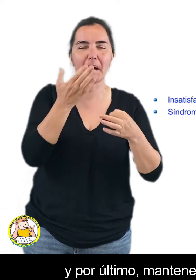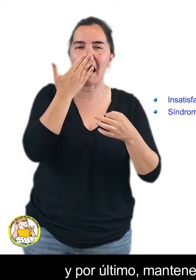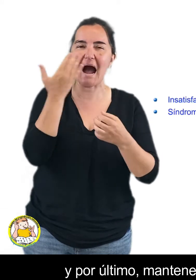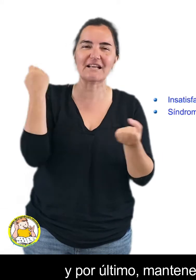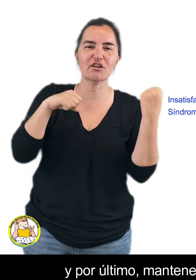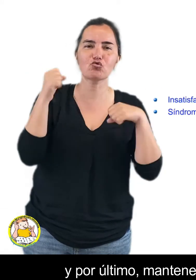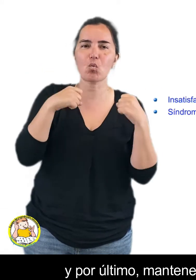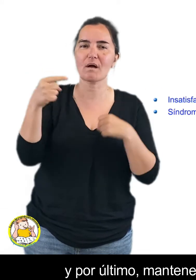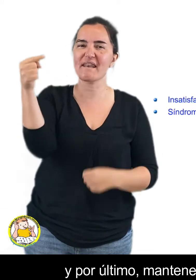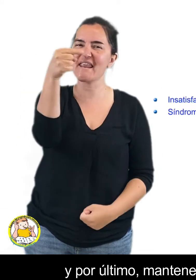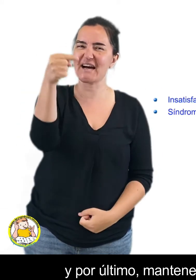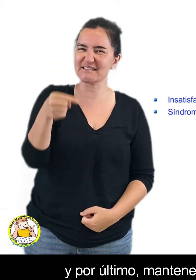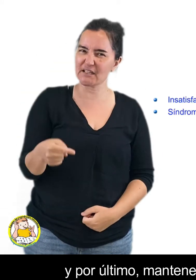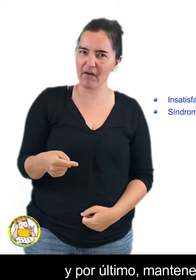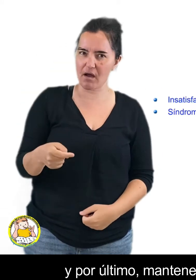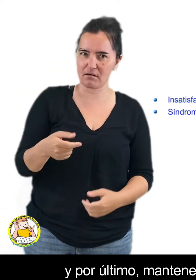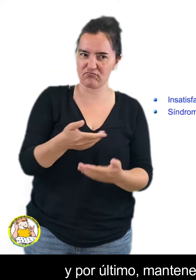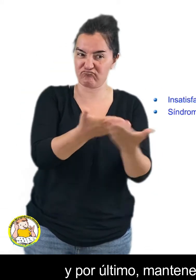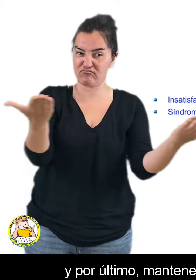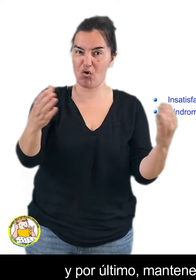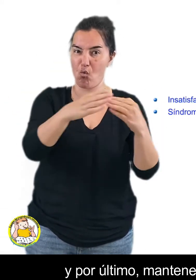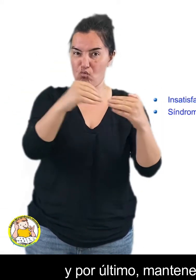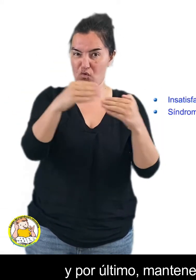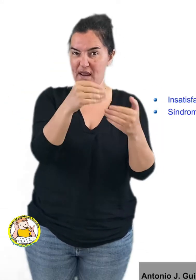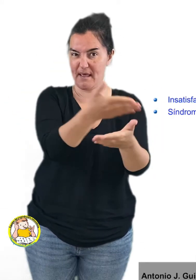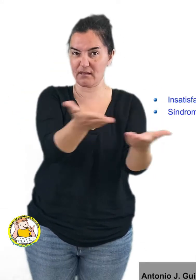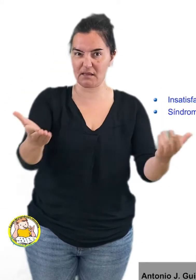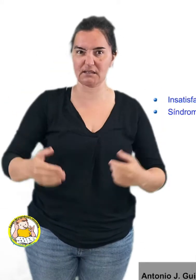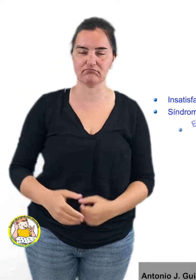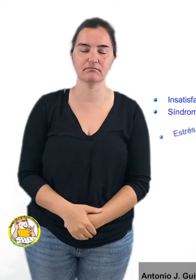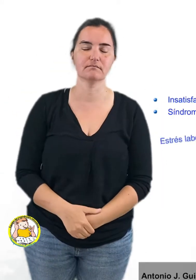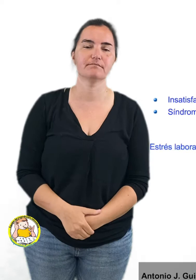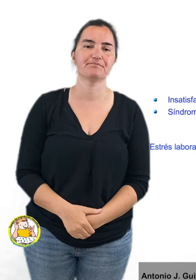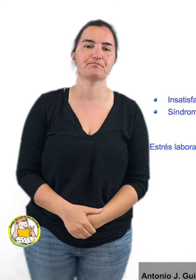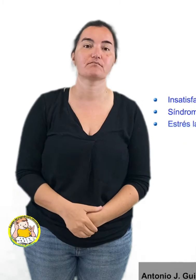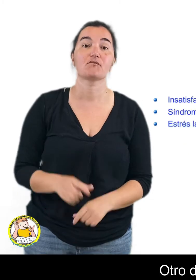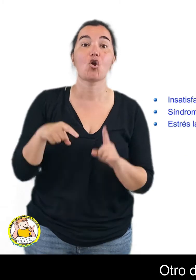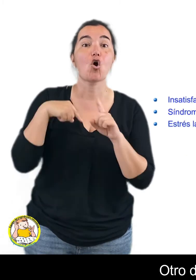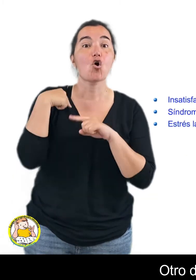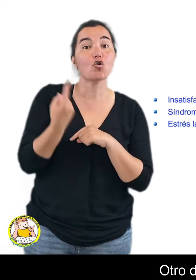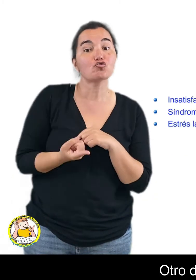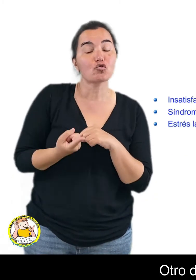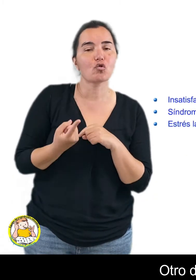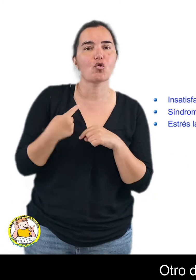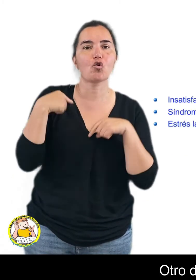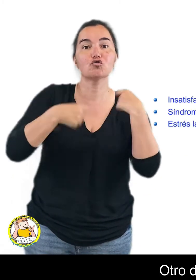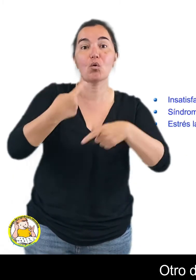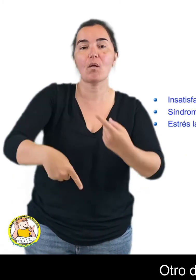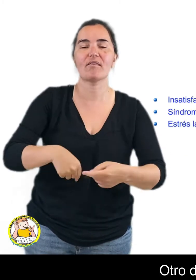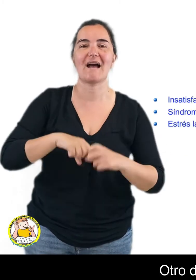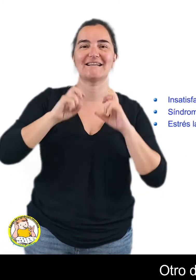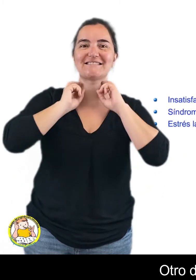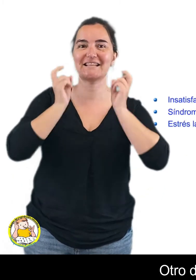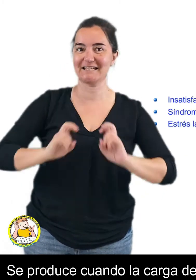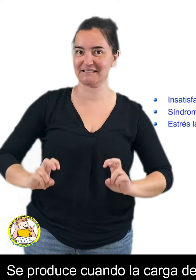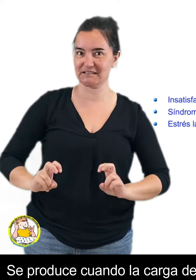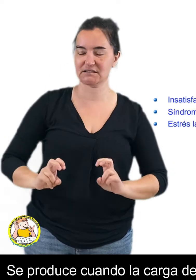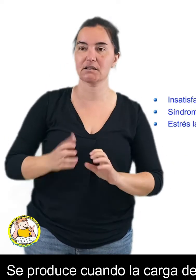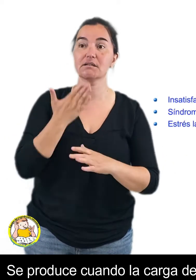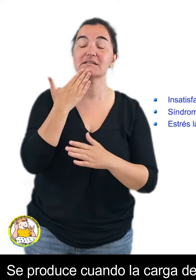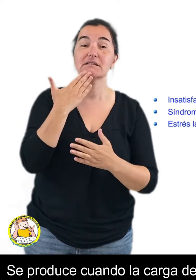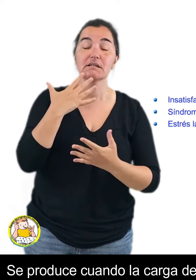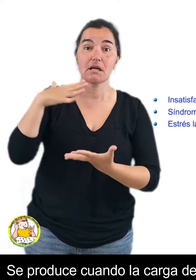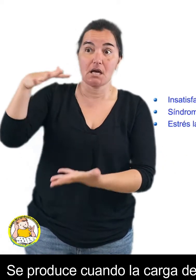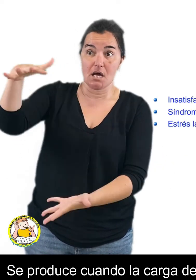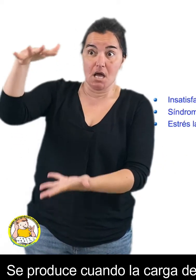último, mantener una actitud negativa hacia los clientes. Otro de los daños es el estrés. Se